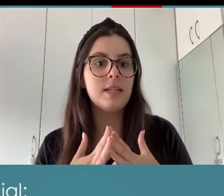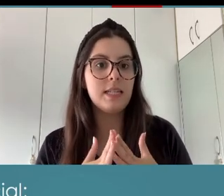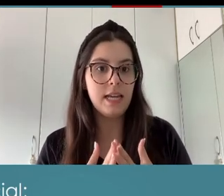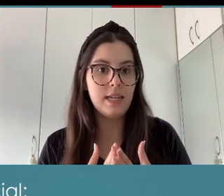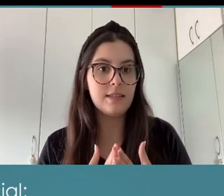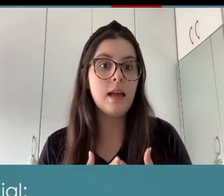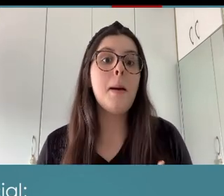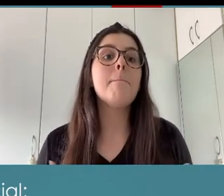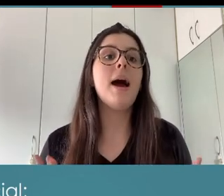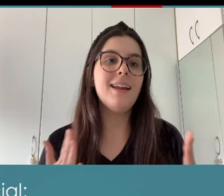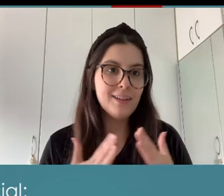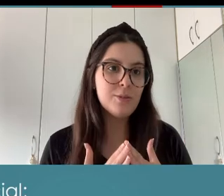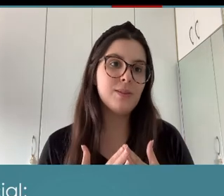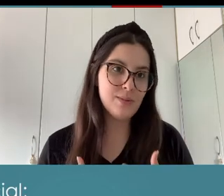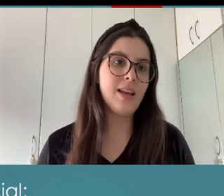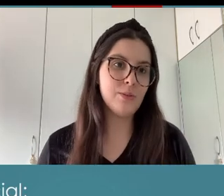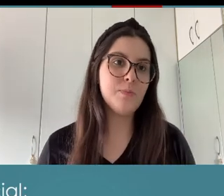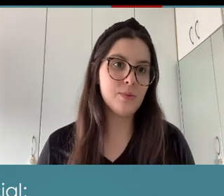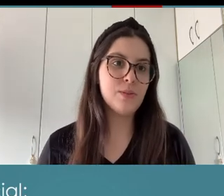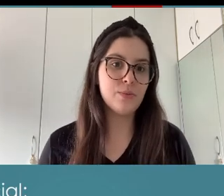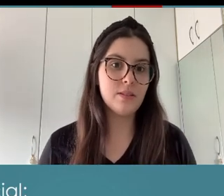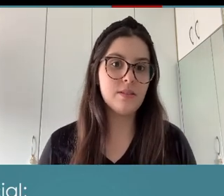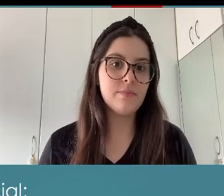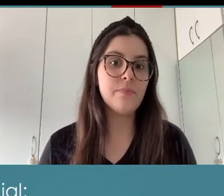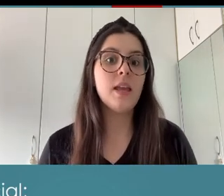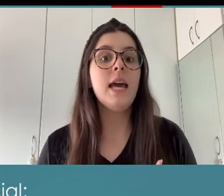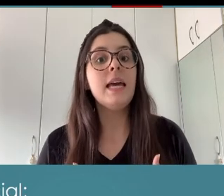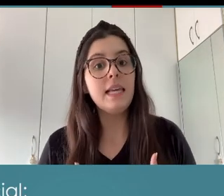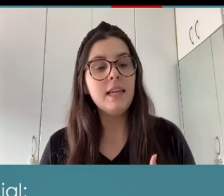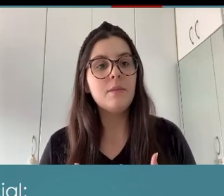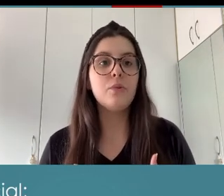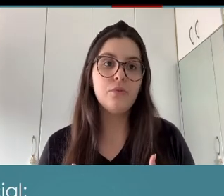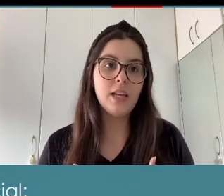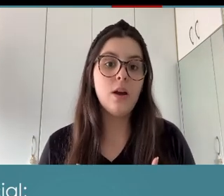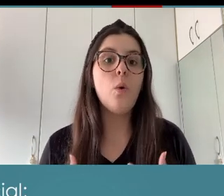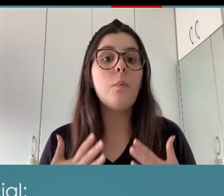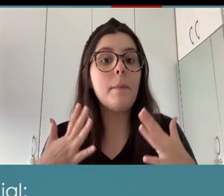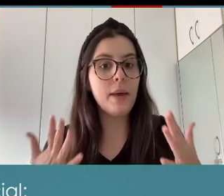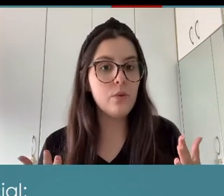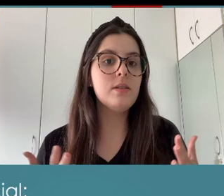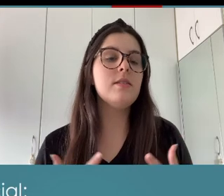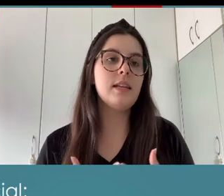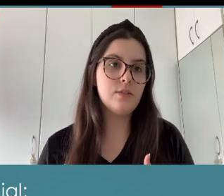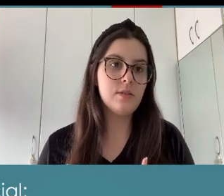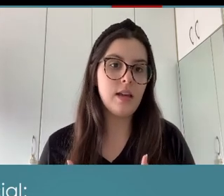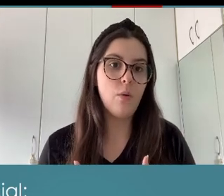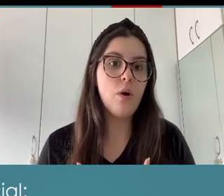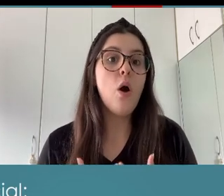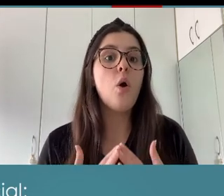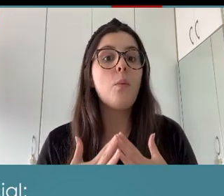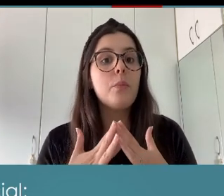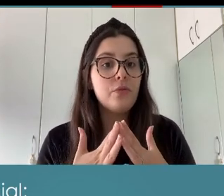públicas brasileiras para a inclusão social de pessoas surdas. E, por fim, o papel do assistente